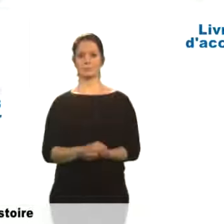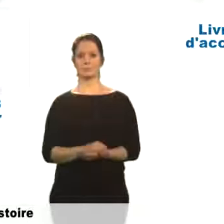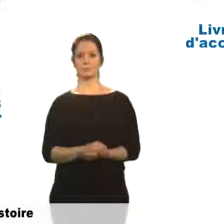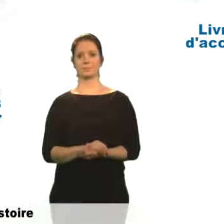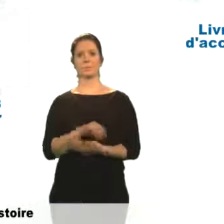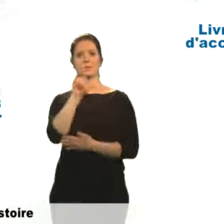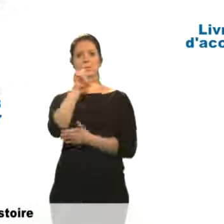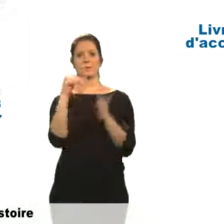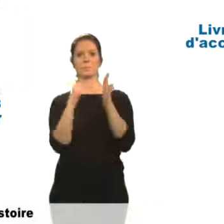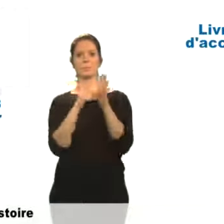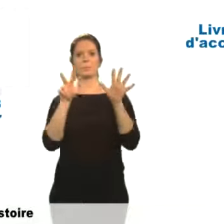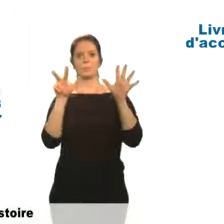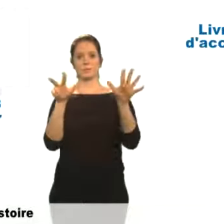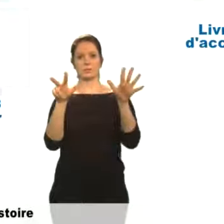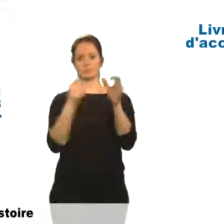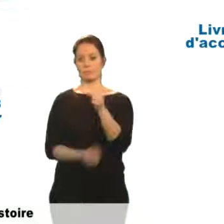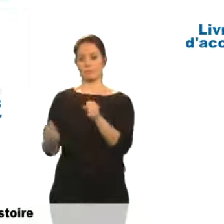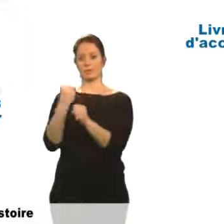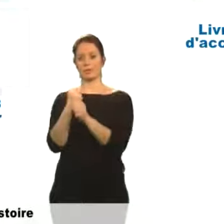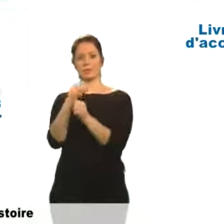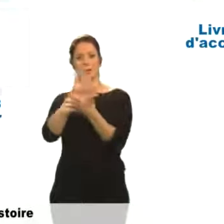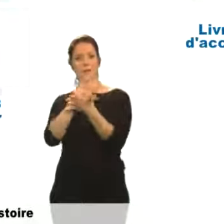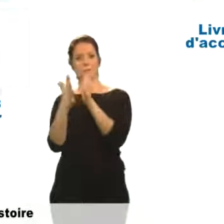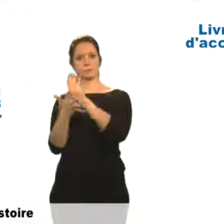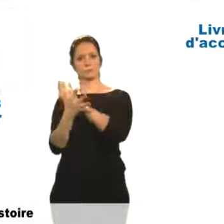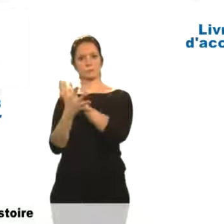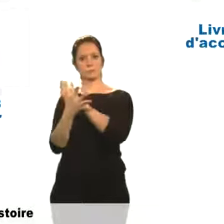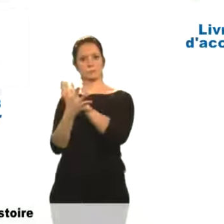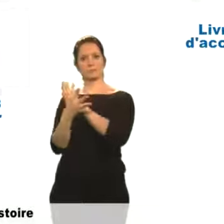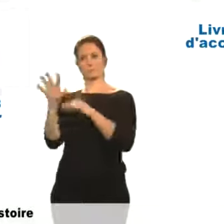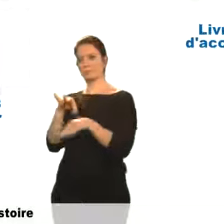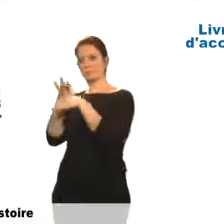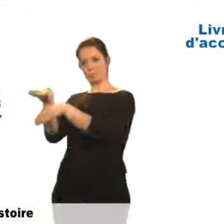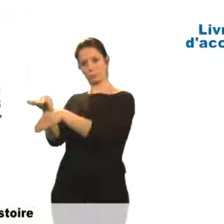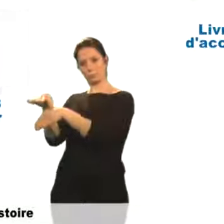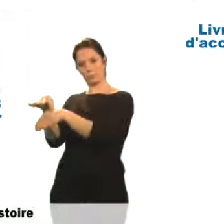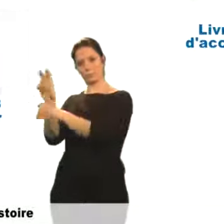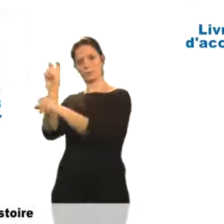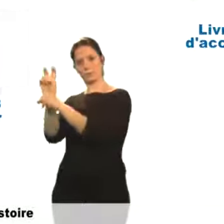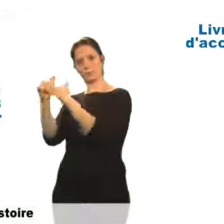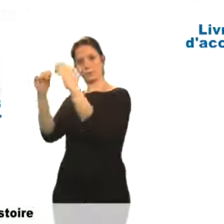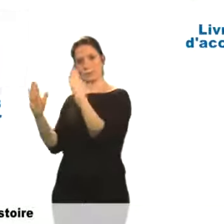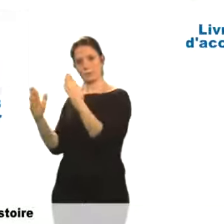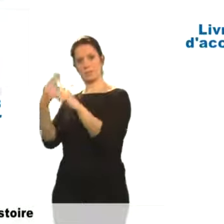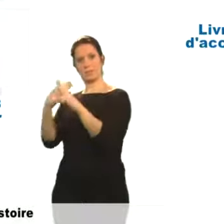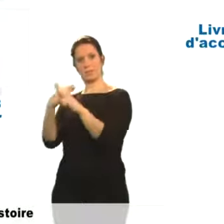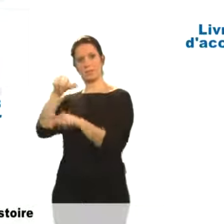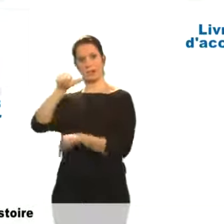2008. Création de l'association pour l'accompagnement et le maintien à domicile, APAMAD, dont l'activité